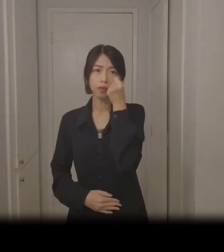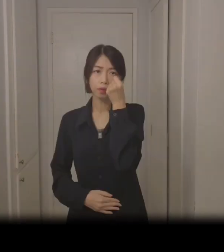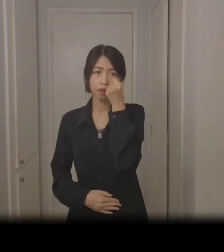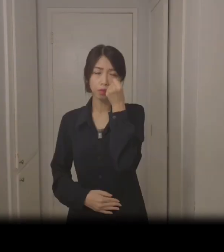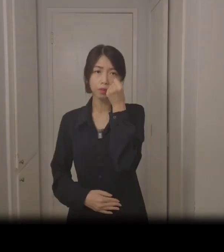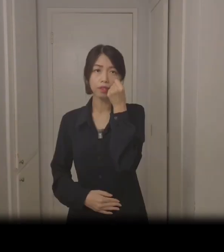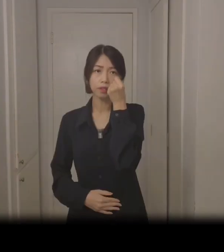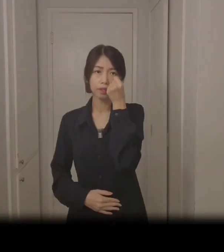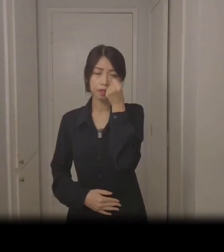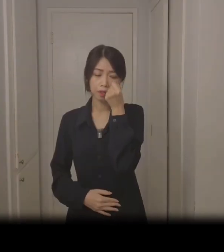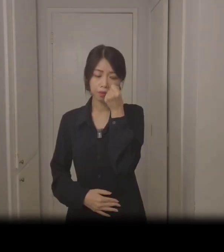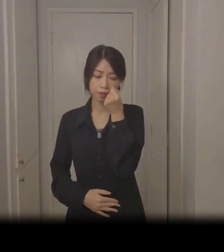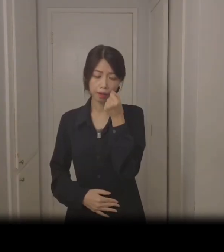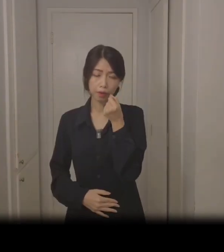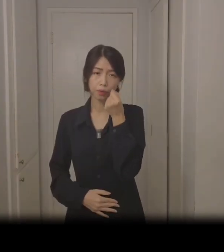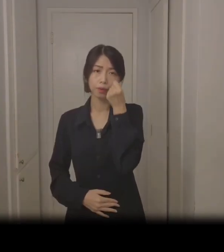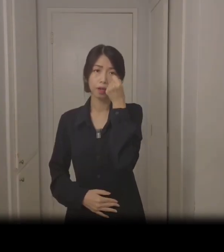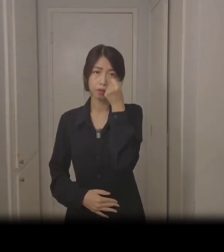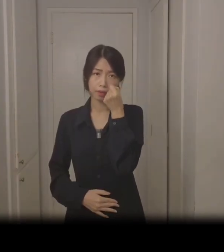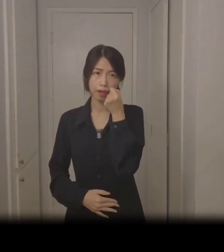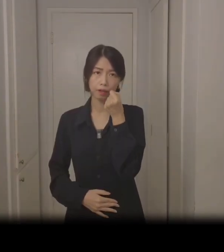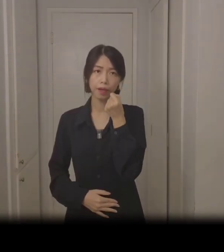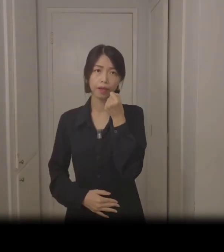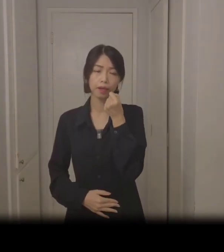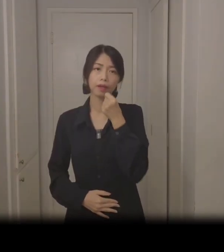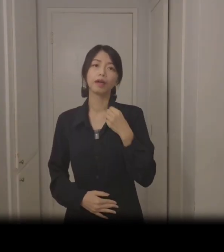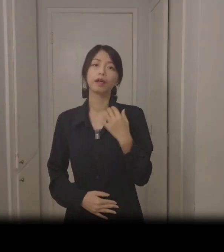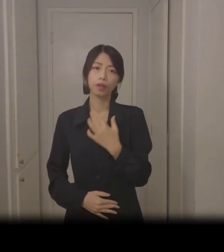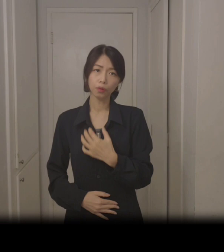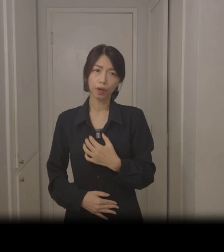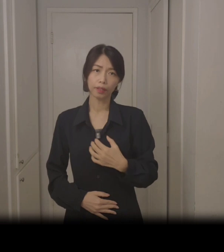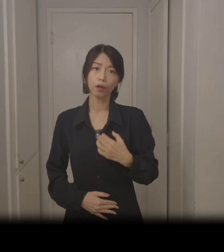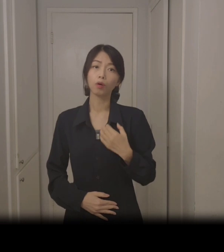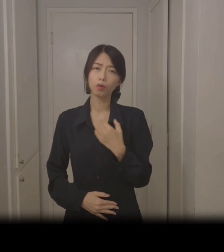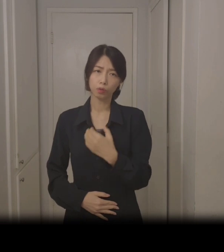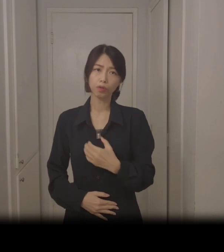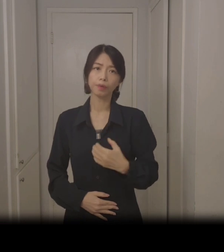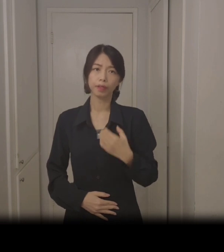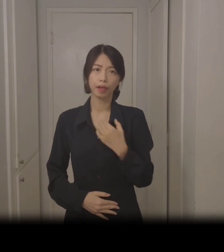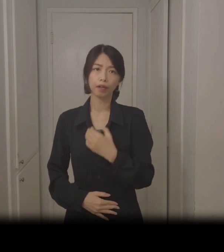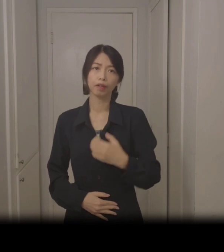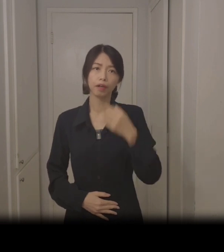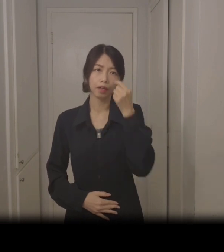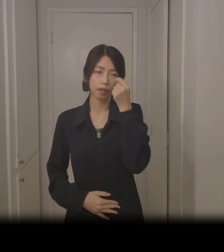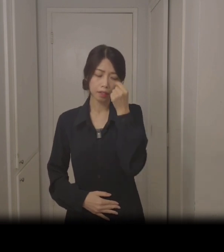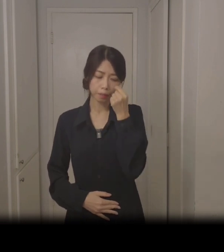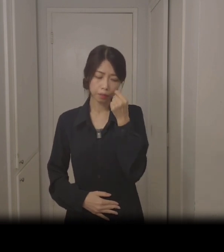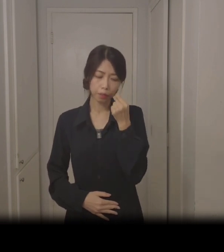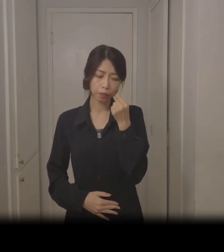한쪽 눈에 눈물이 흐르듯이 위에서 아래로 내려주신 다음에 그리고 아까 걱정소 해주시면 돼요.